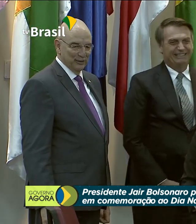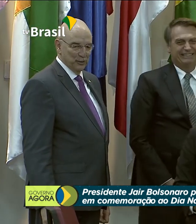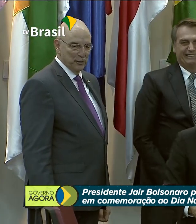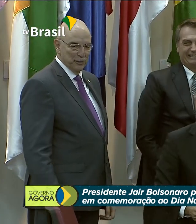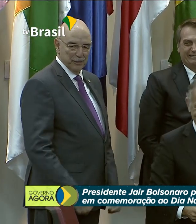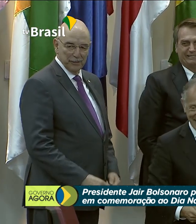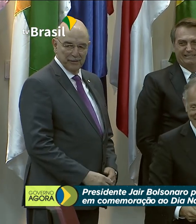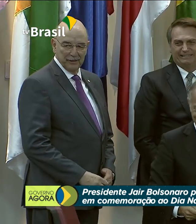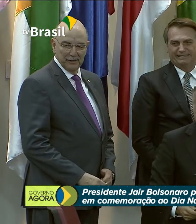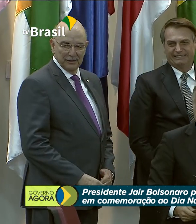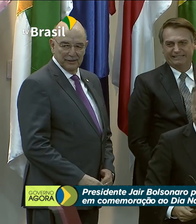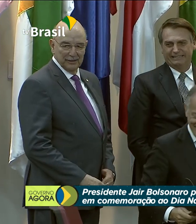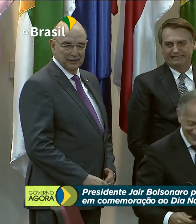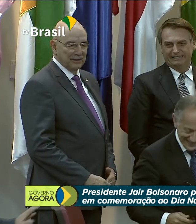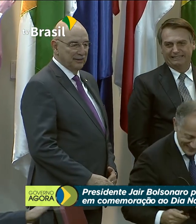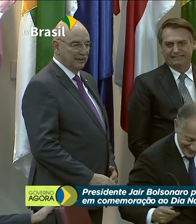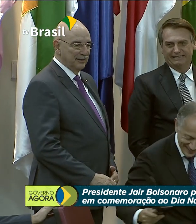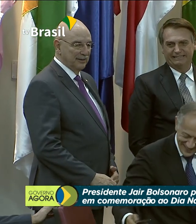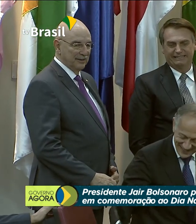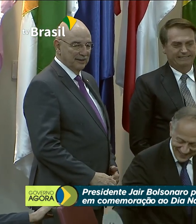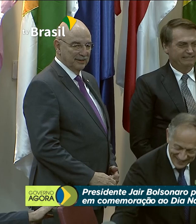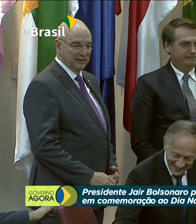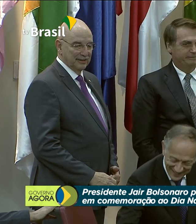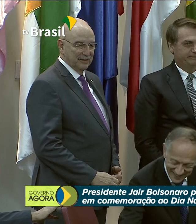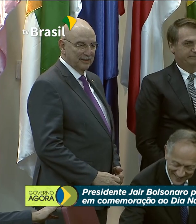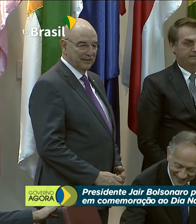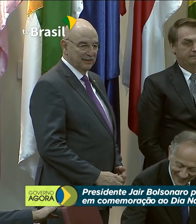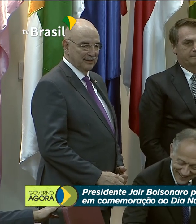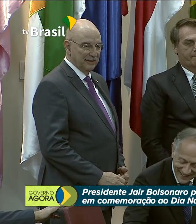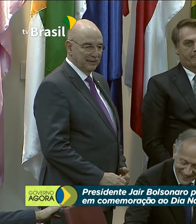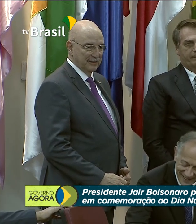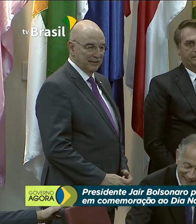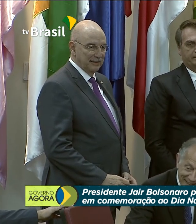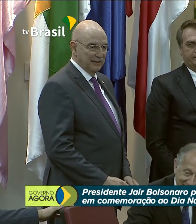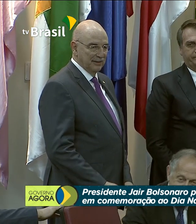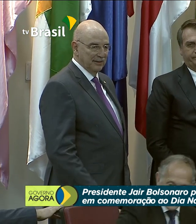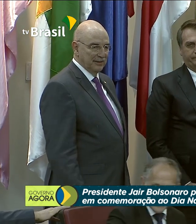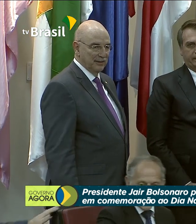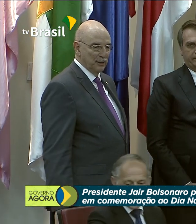o terceiro maior artilheiro da seleção na história das Copas.